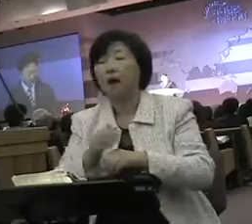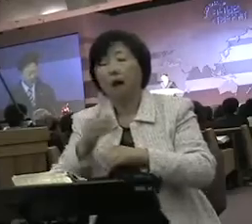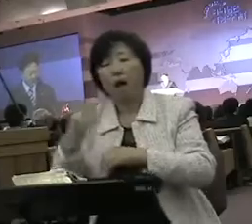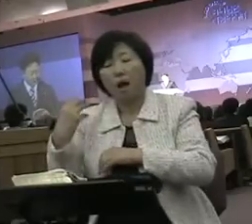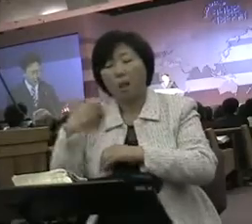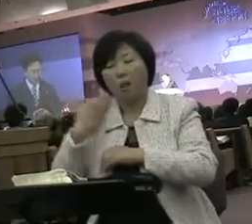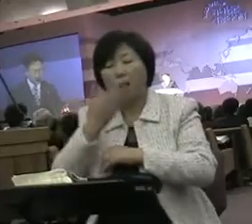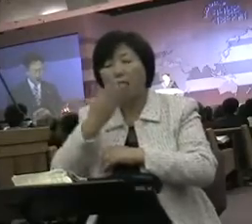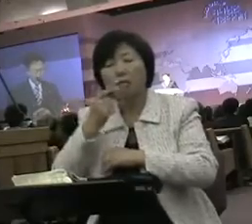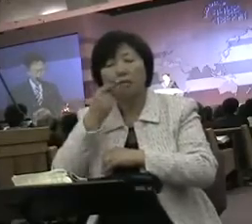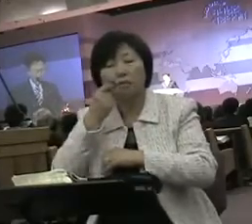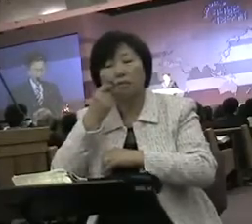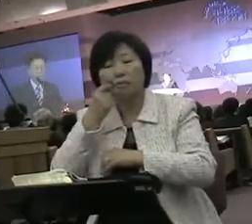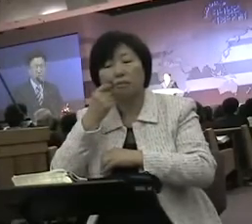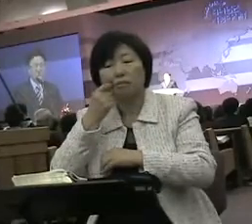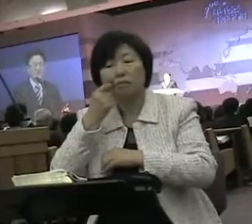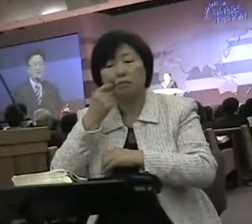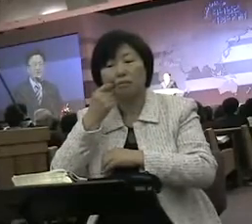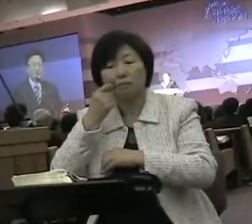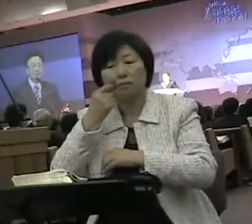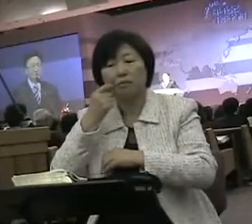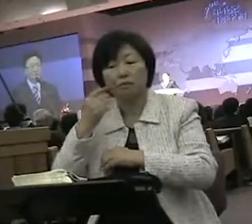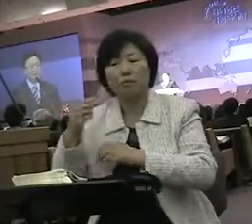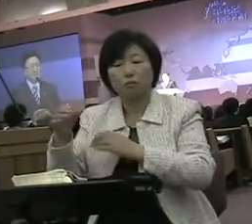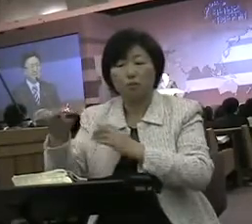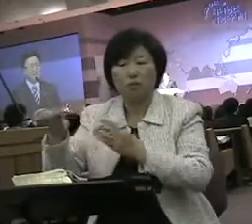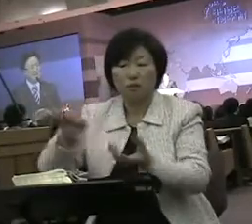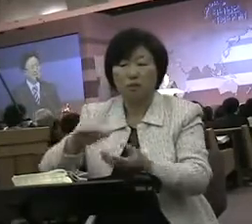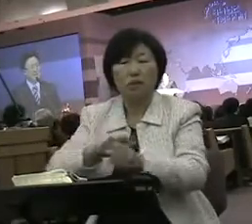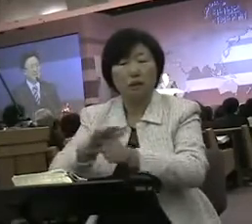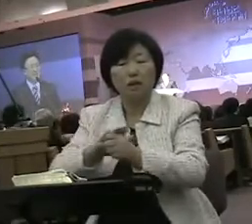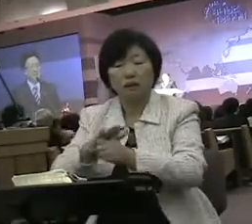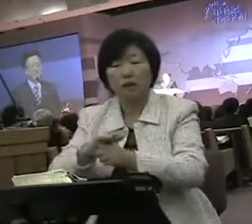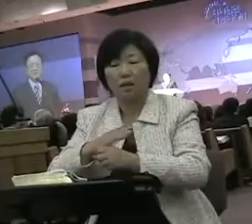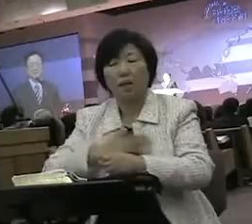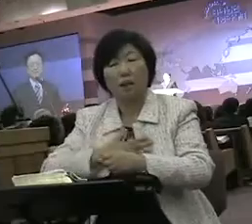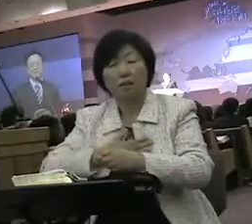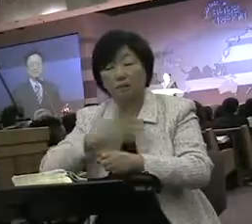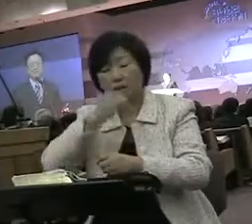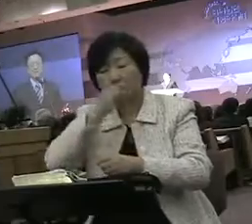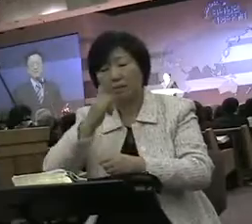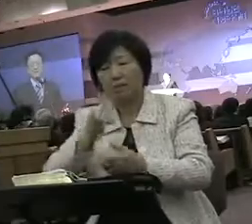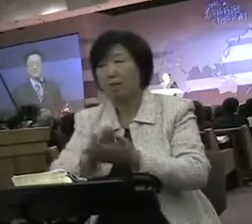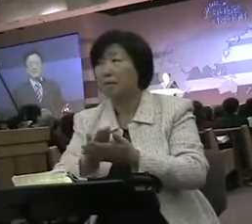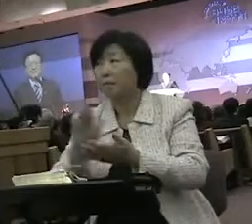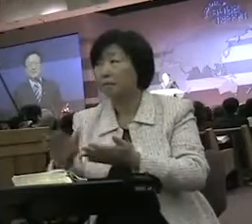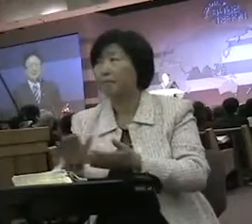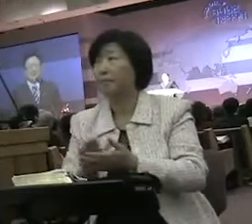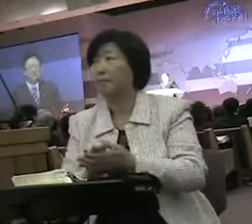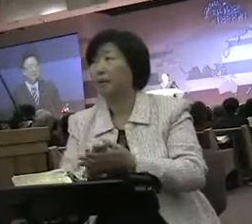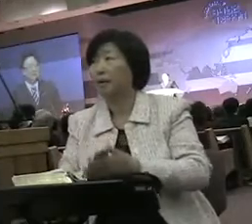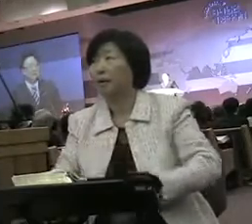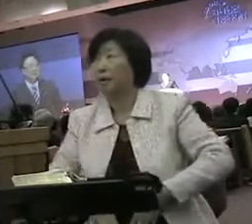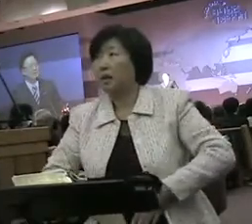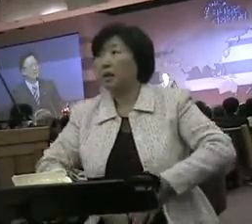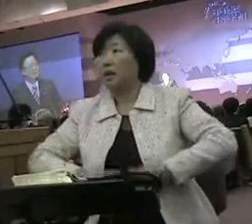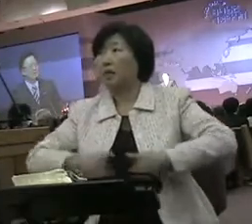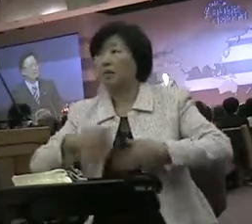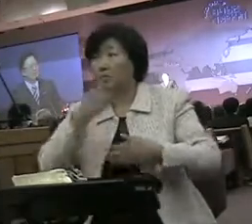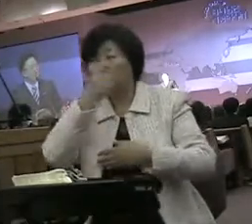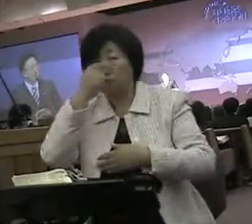감당할 수 없이 부어주셨던 여러분들의 사랑이 제 가슴에 있습니다. 따뜻한